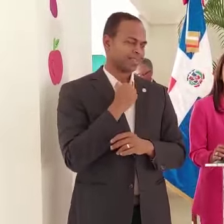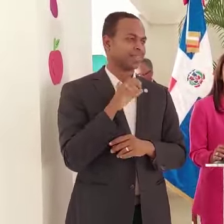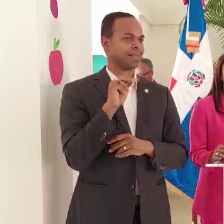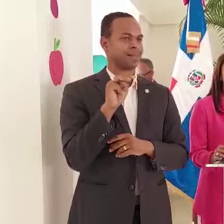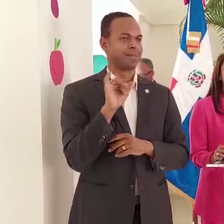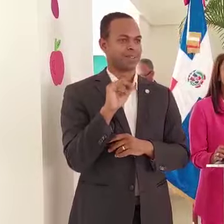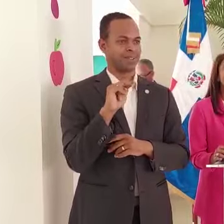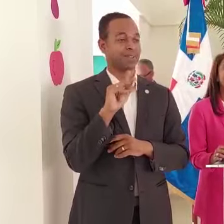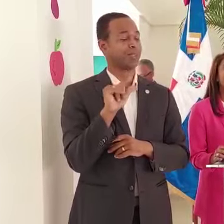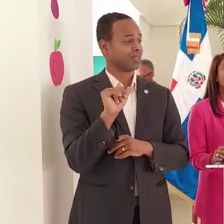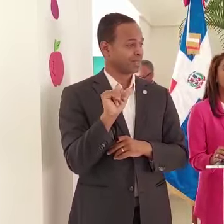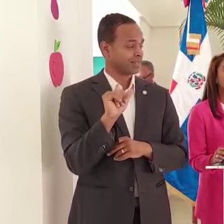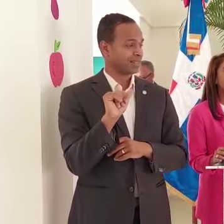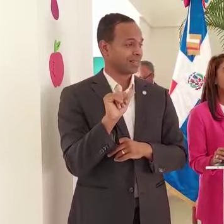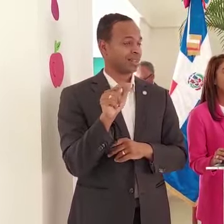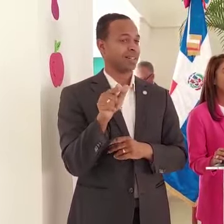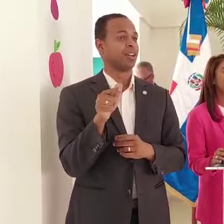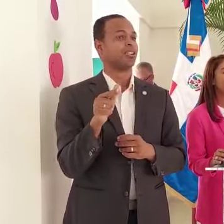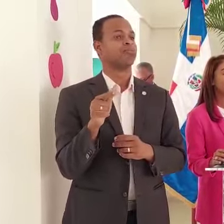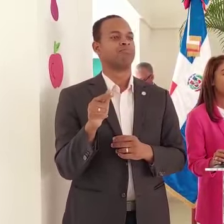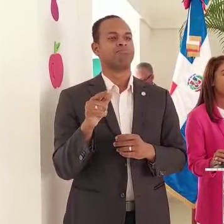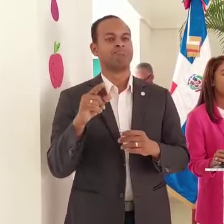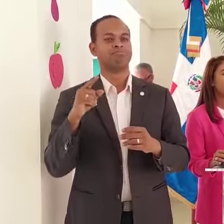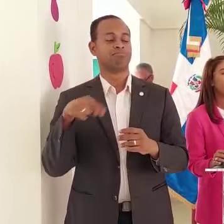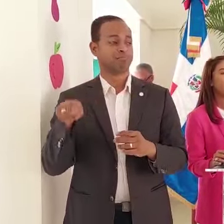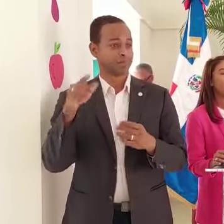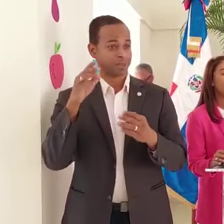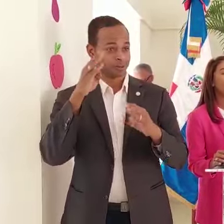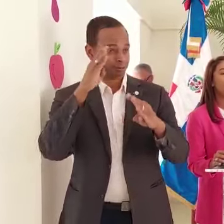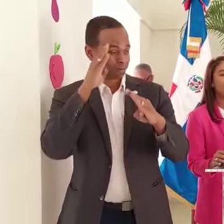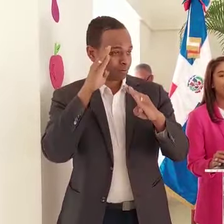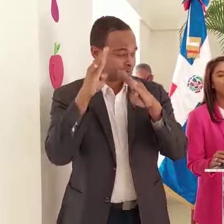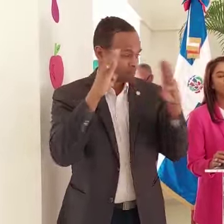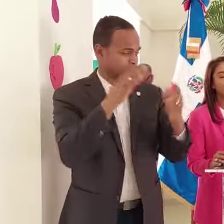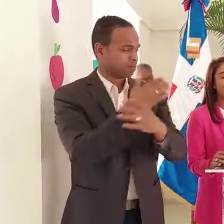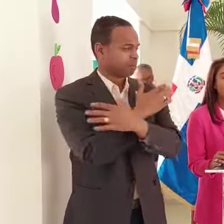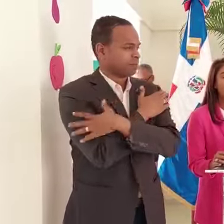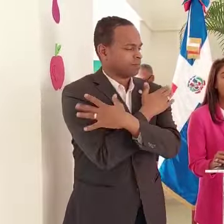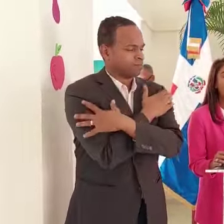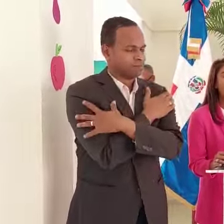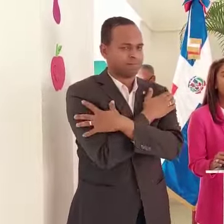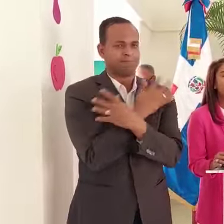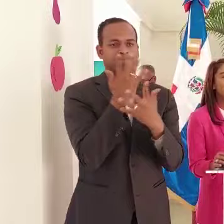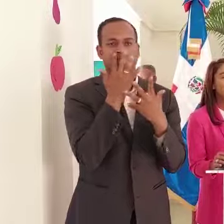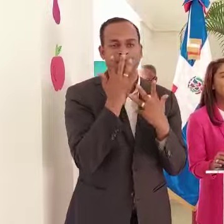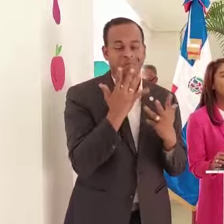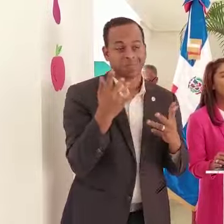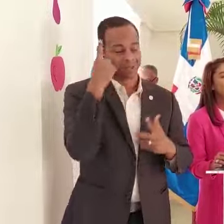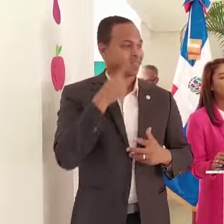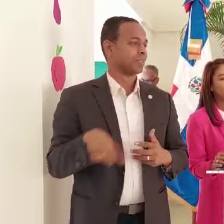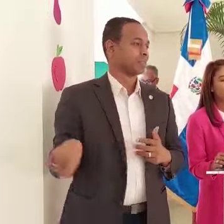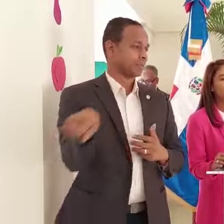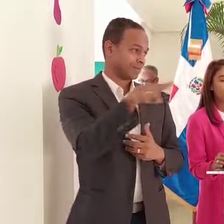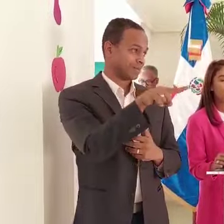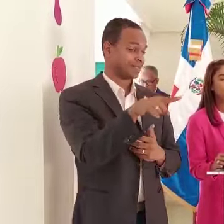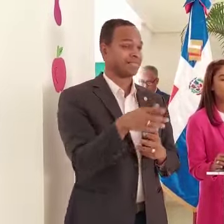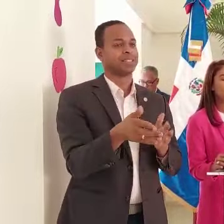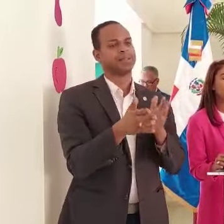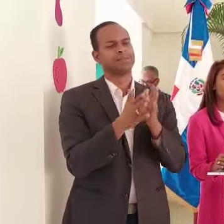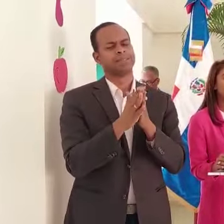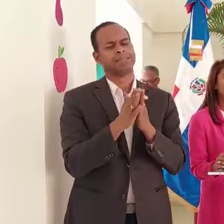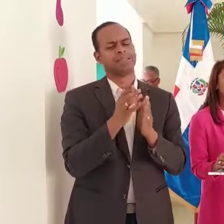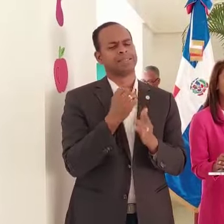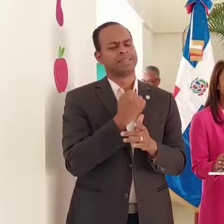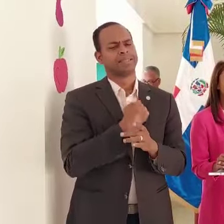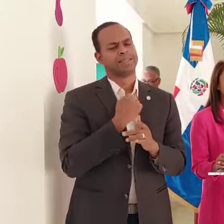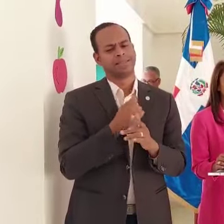Manola, quien envía a todos ustedes un abrazo cálido y pide excusa por